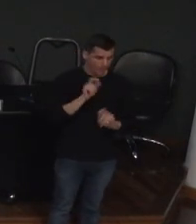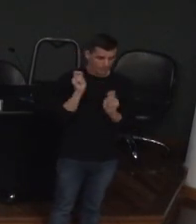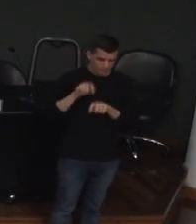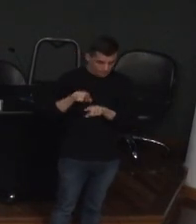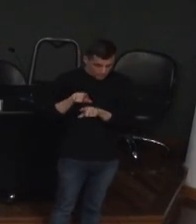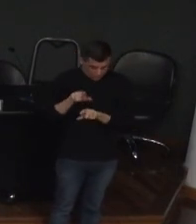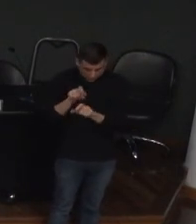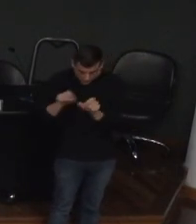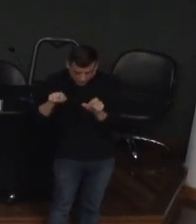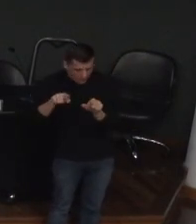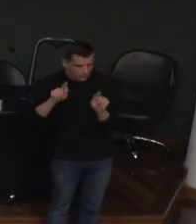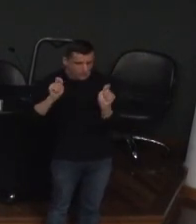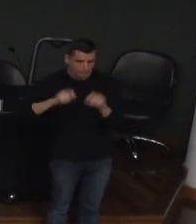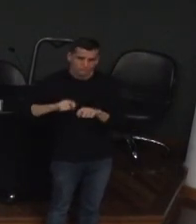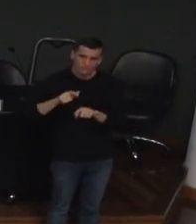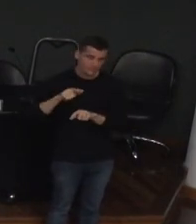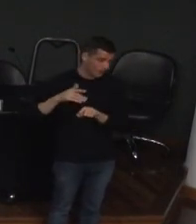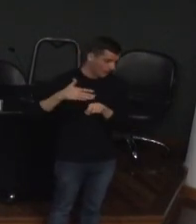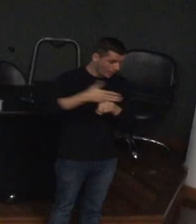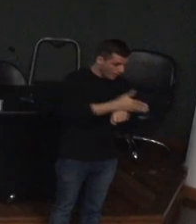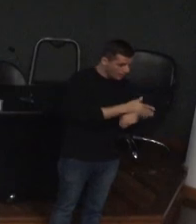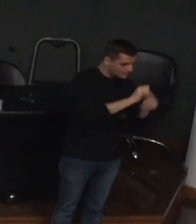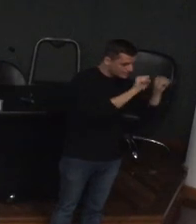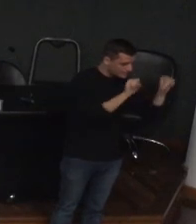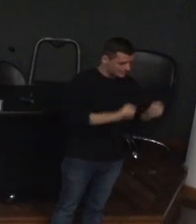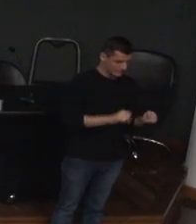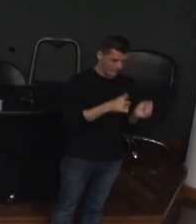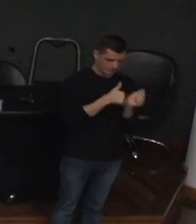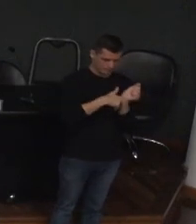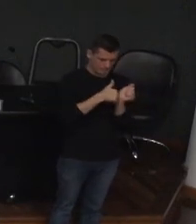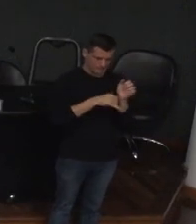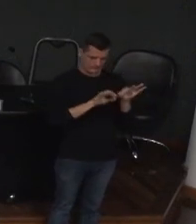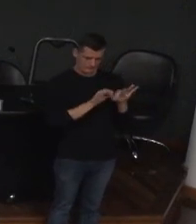senha mestra, a boa das galáxias lá. Tá.